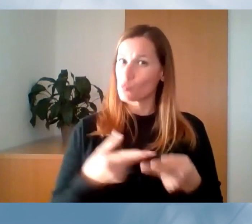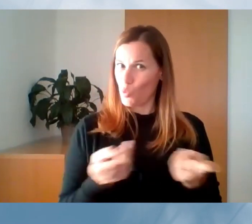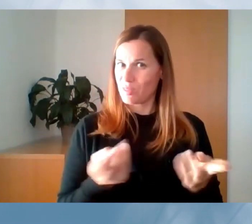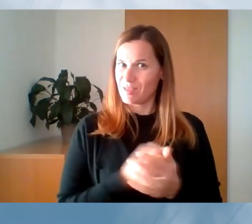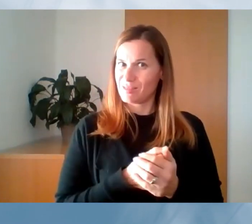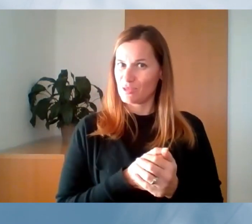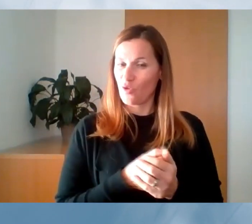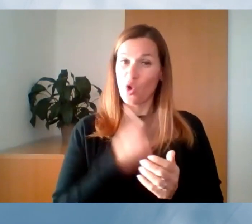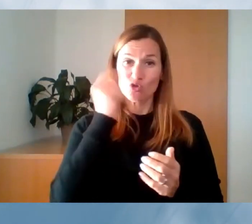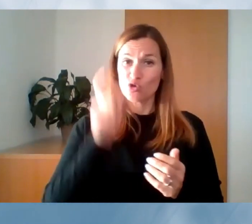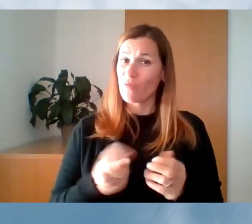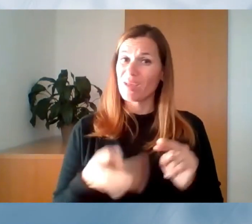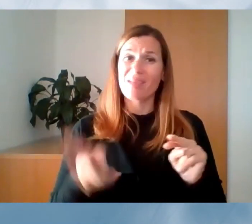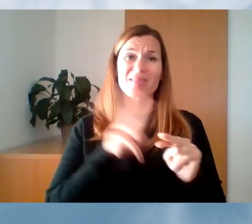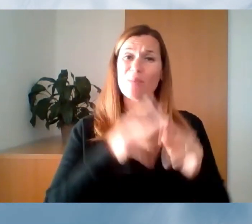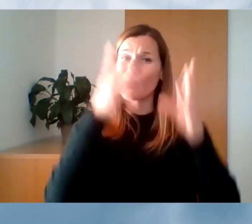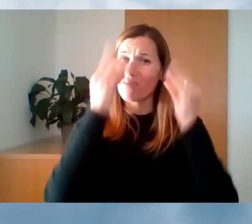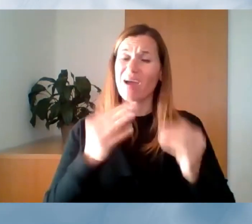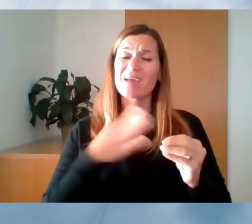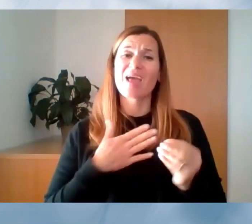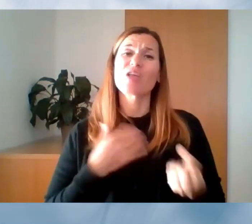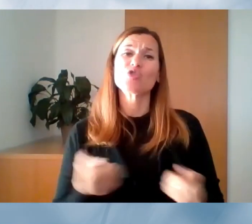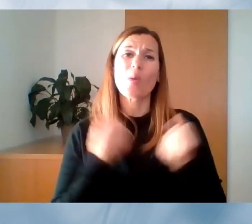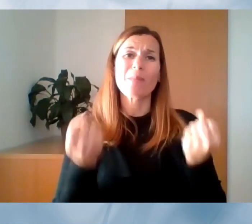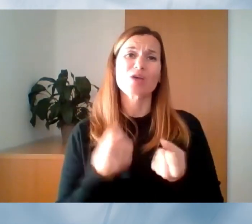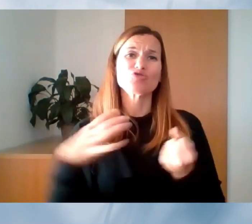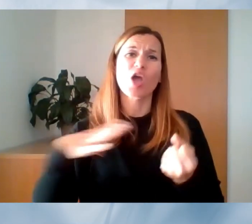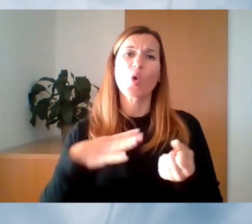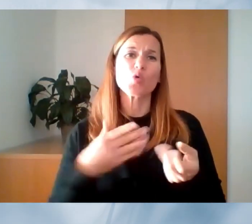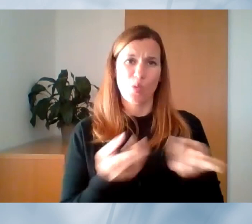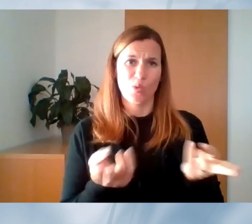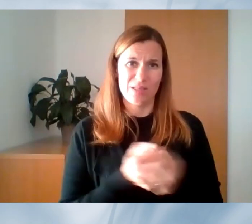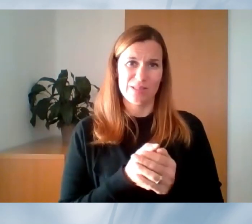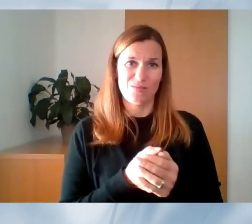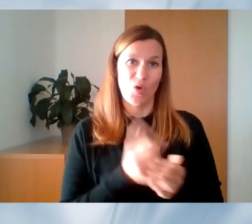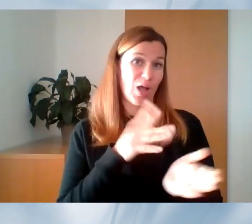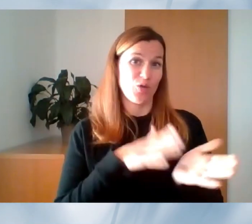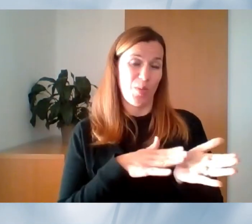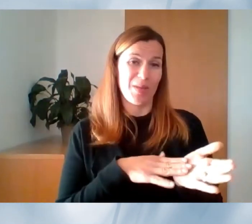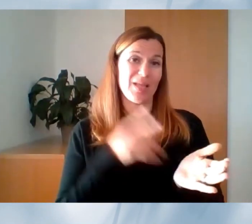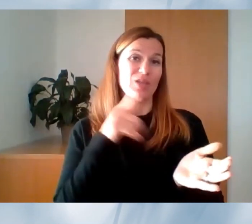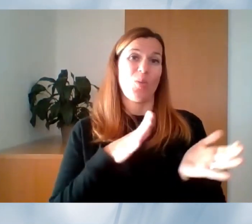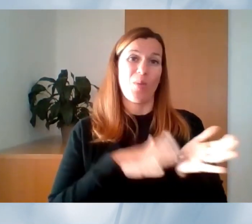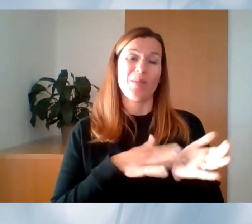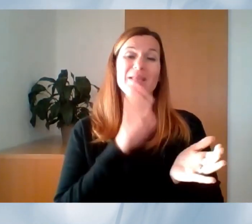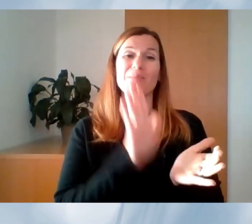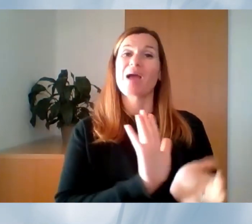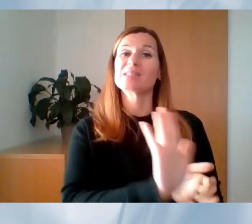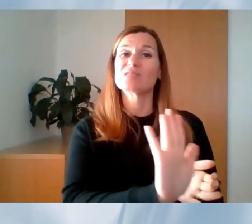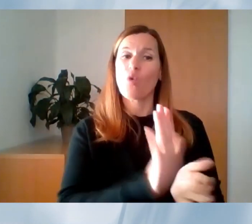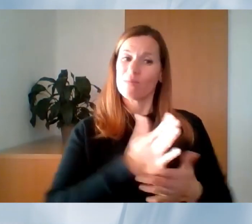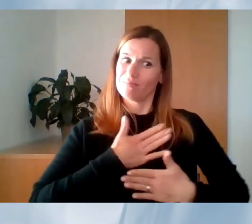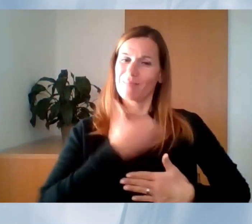Človek je cel življenje najbolj navajen na domače gospodinstvo. Kaj to pomeni? To pomeni, da ima